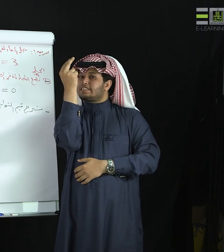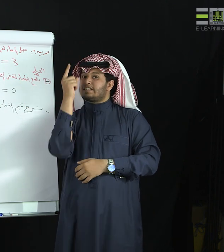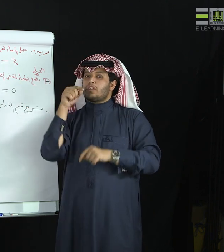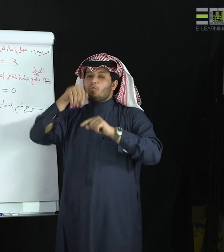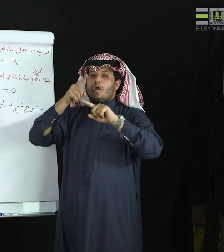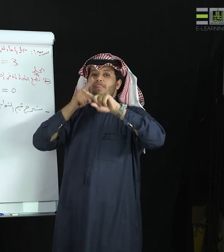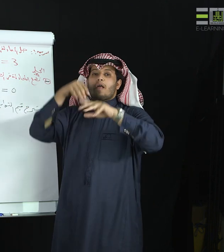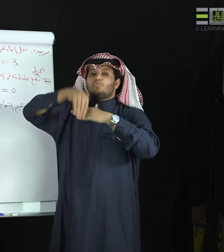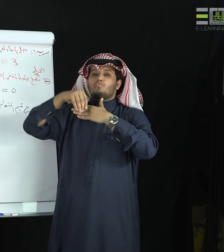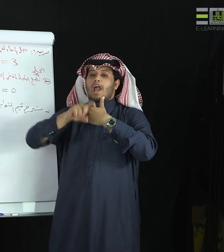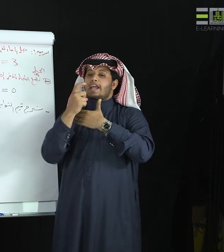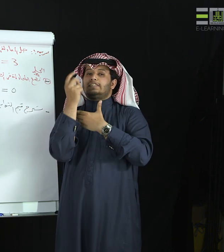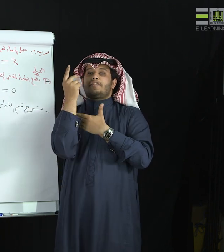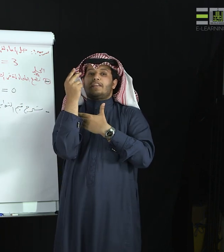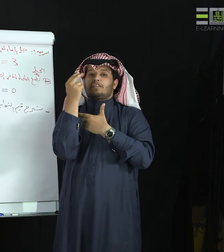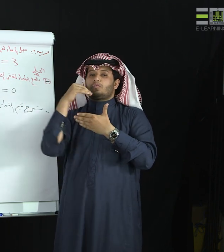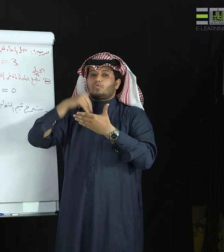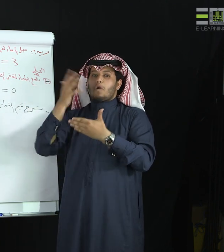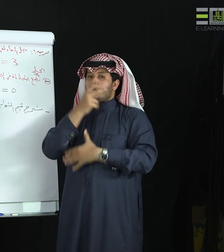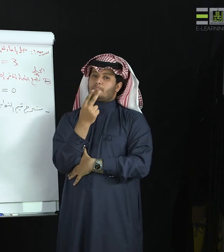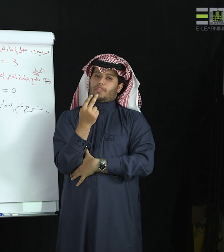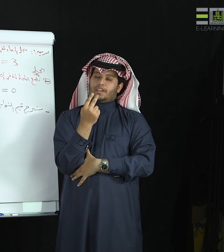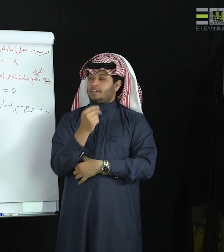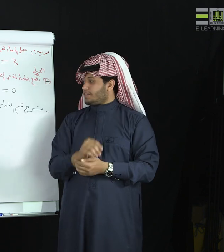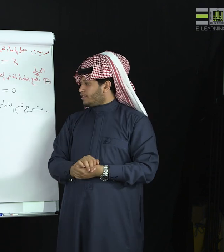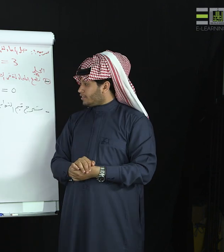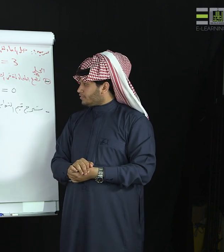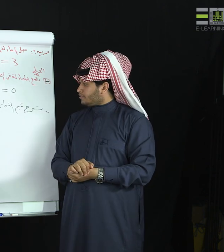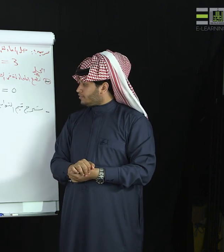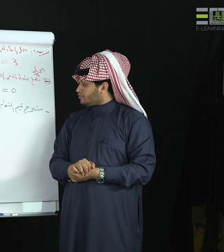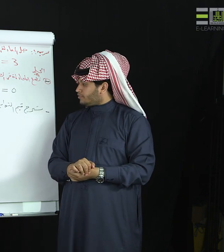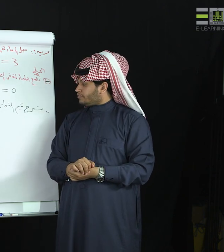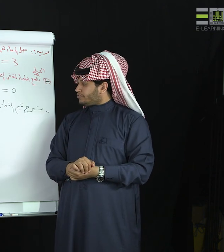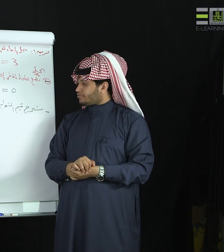في X تربيع اللي هو معامل X تربيع اللي هو 2.